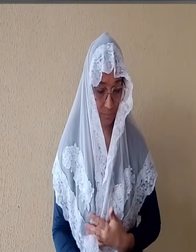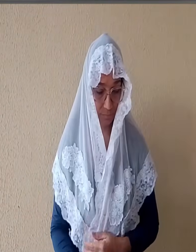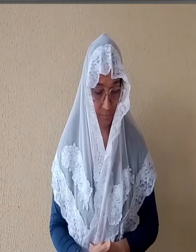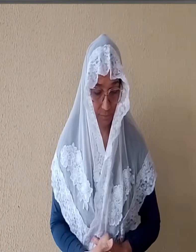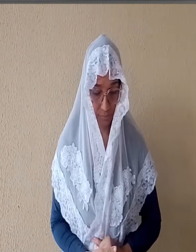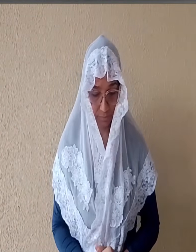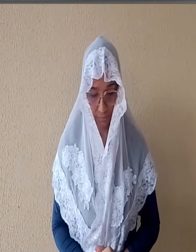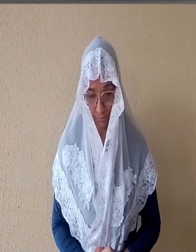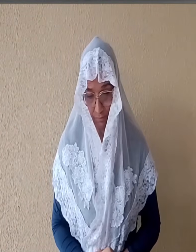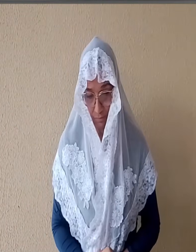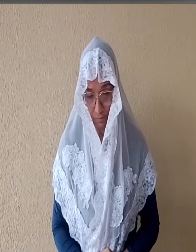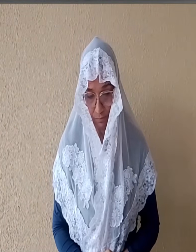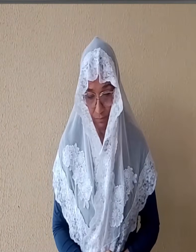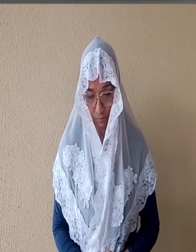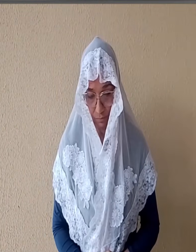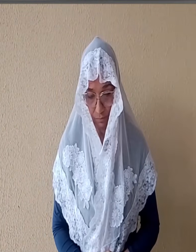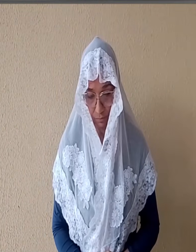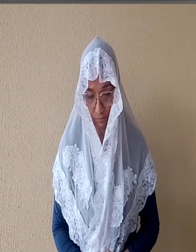Glória a Deus.